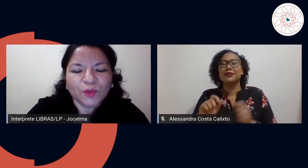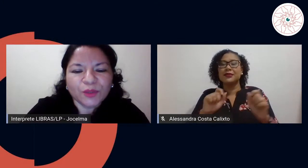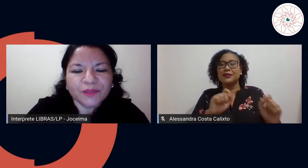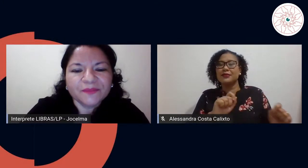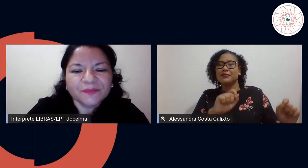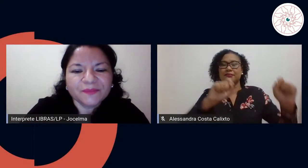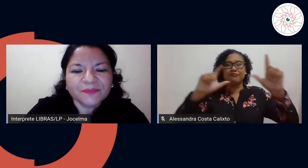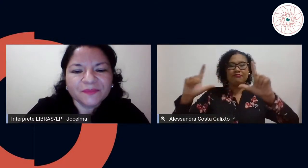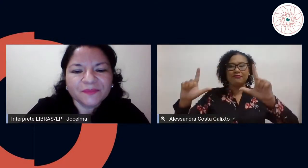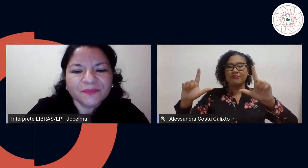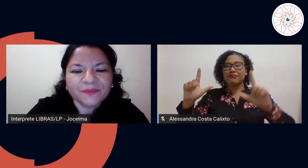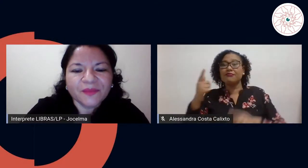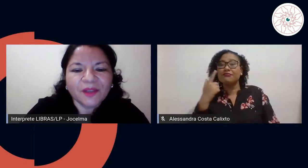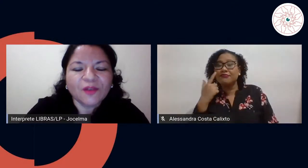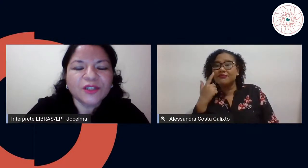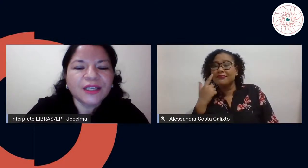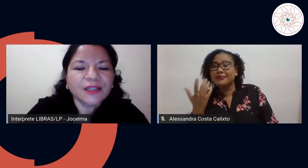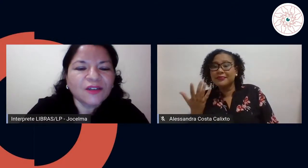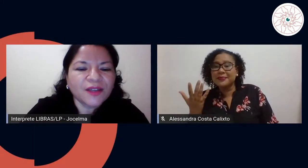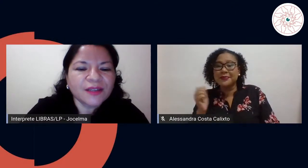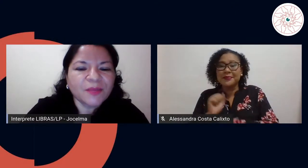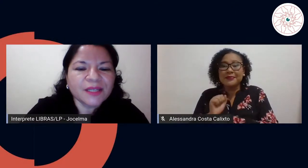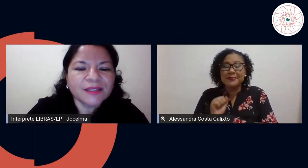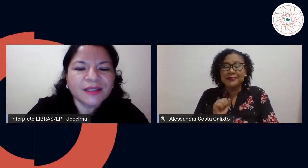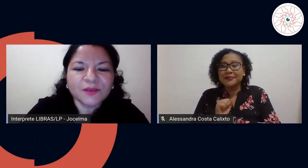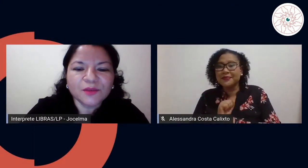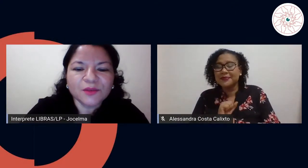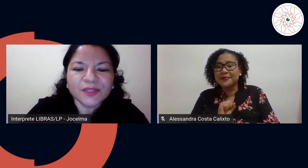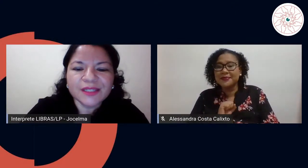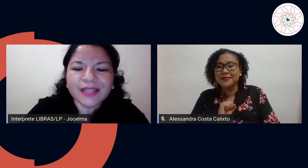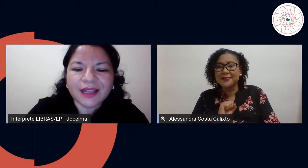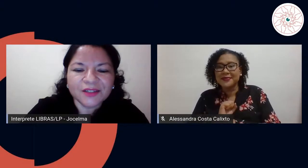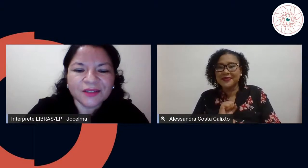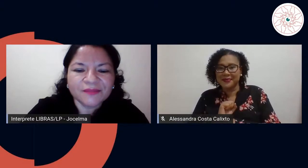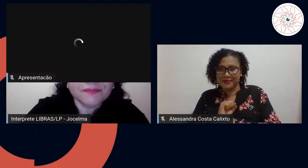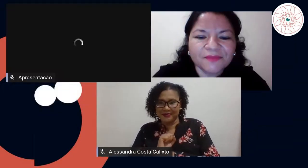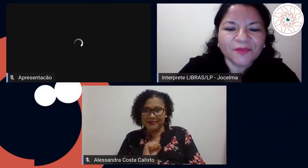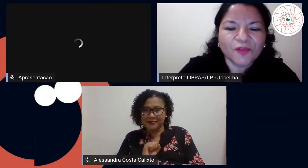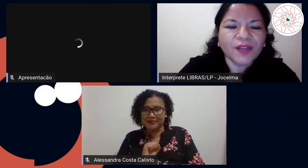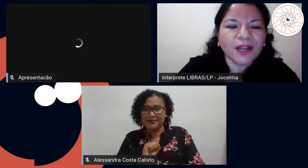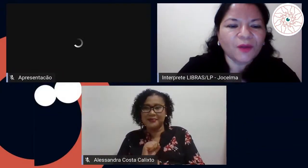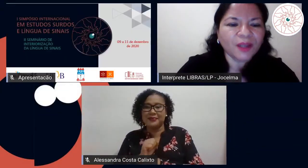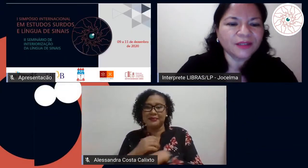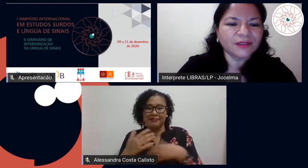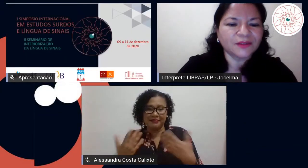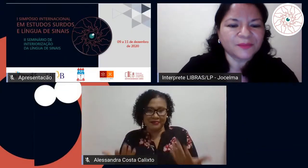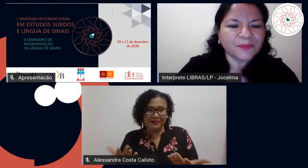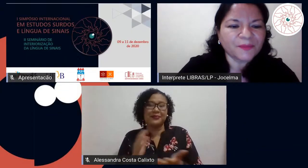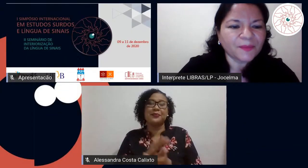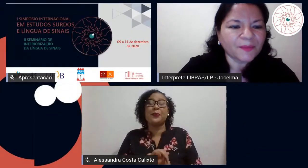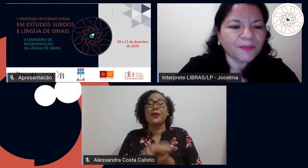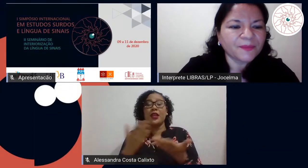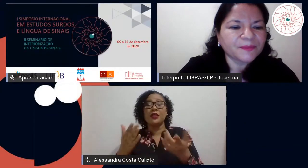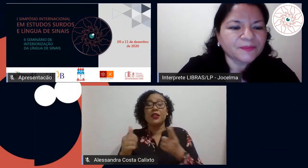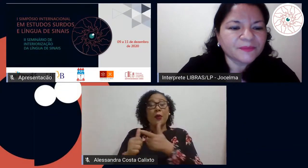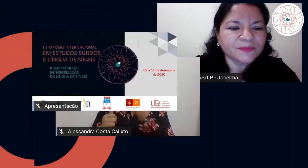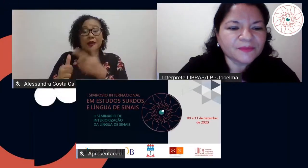fui autora, gostaria que houvesse a apresentação dos slides. Vou ficar